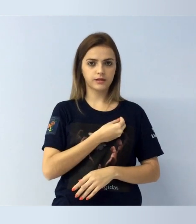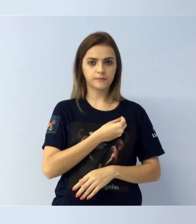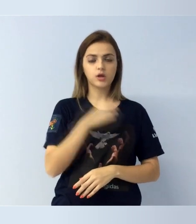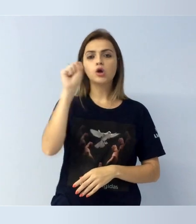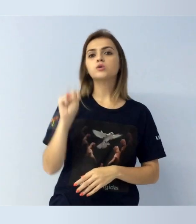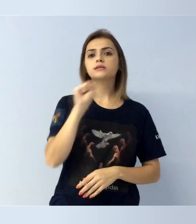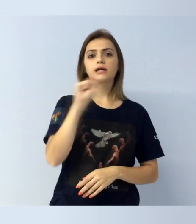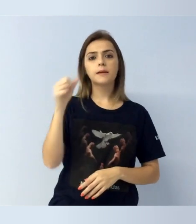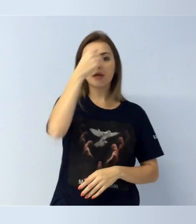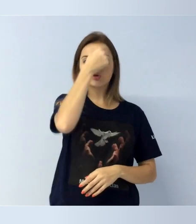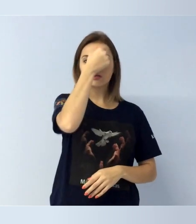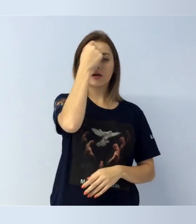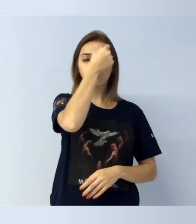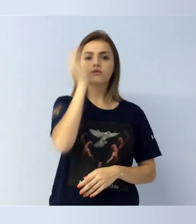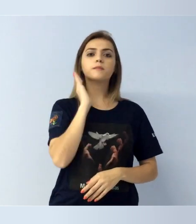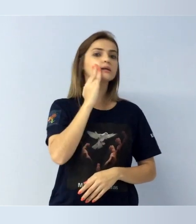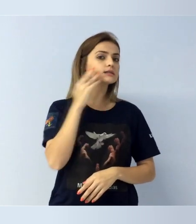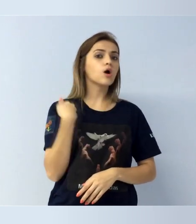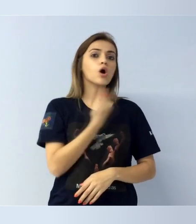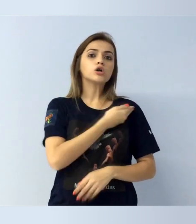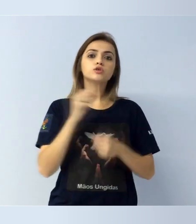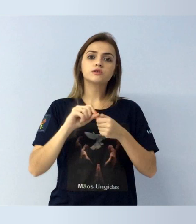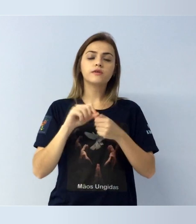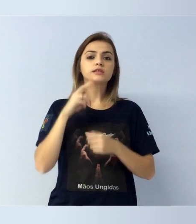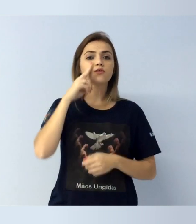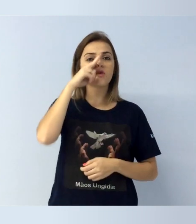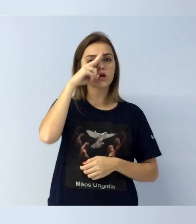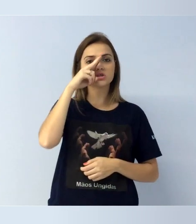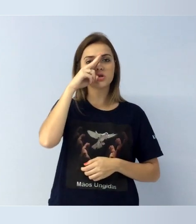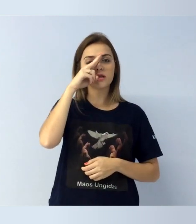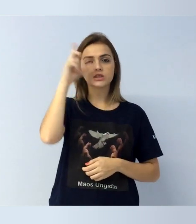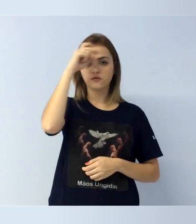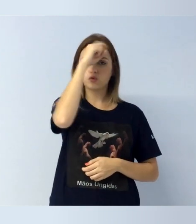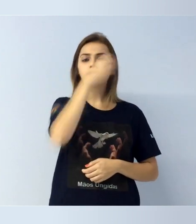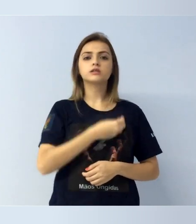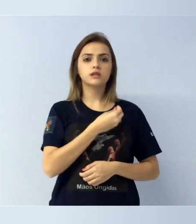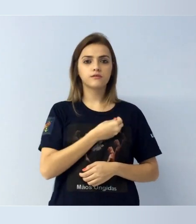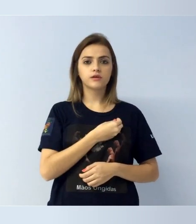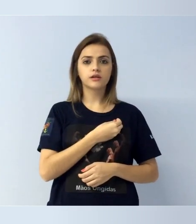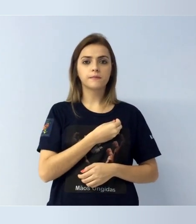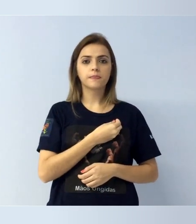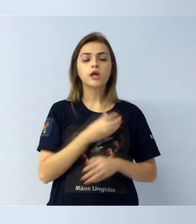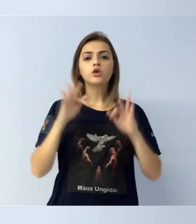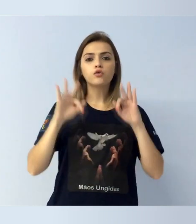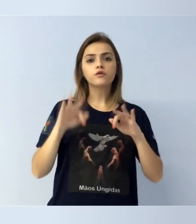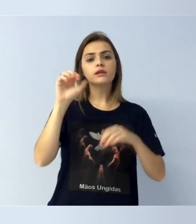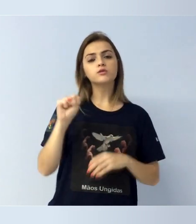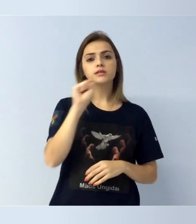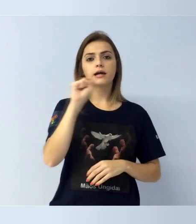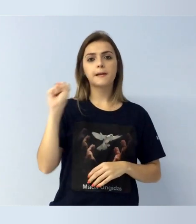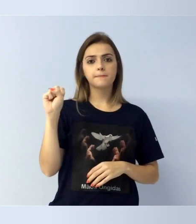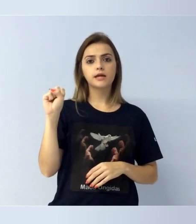da confirmação, nos fortificou para o combate desta vida. A última unção, a extrema